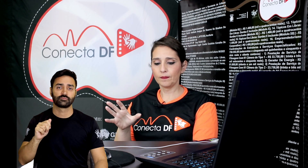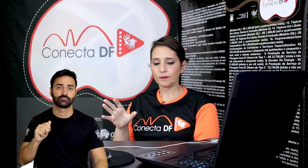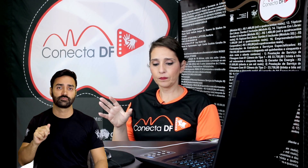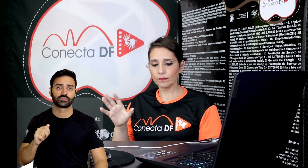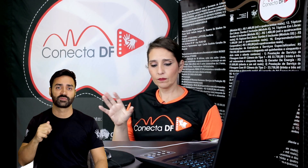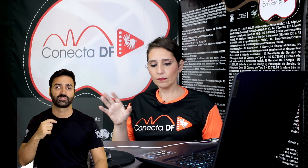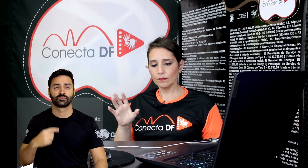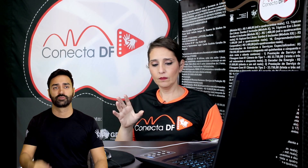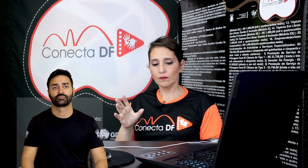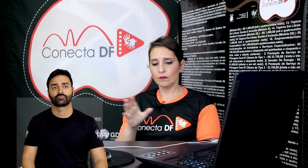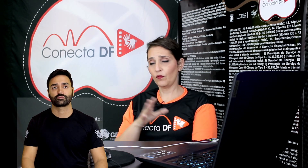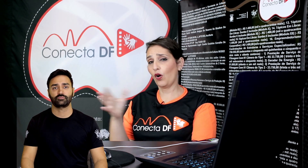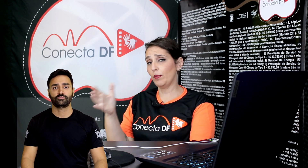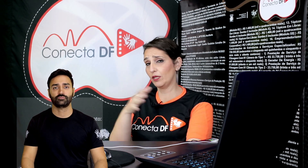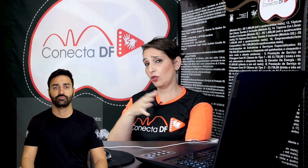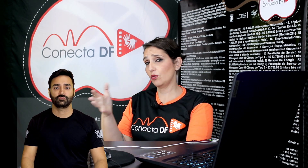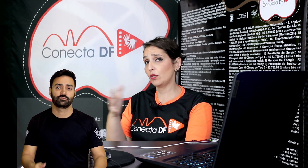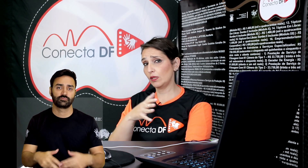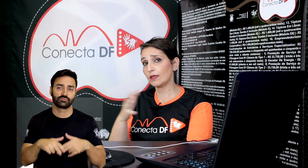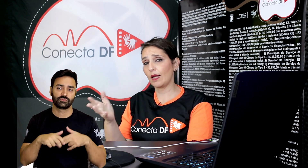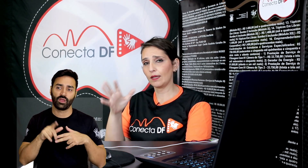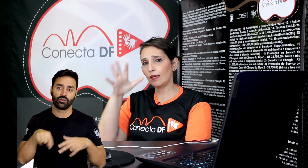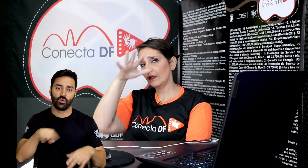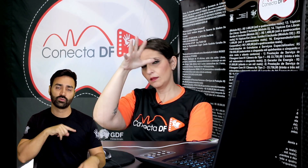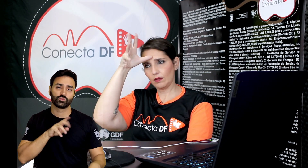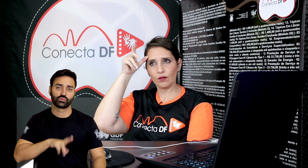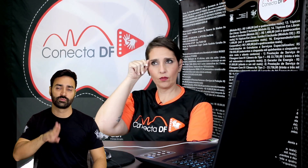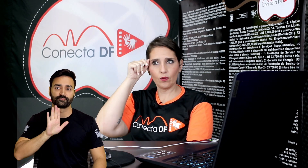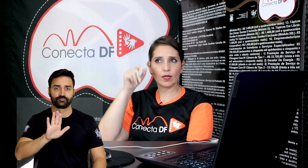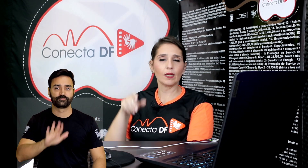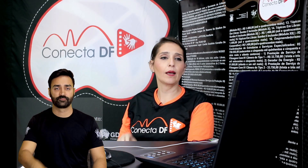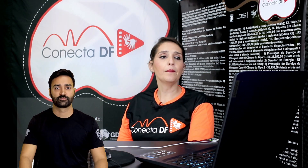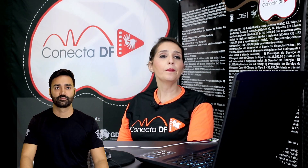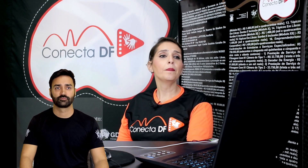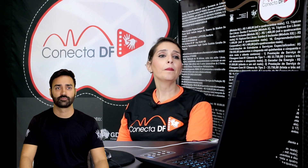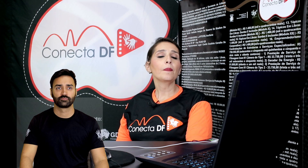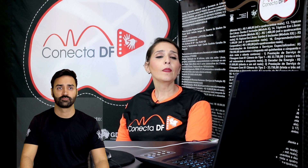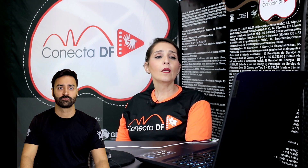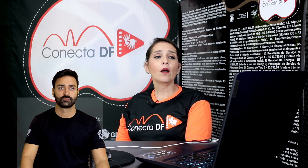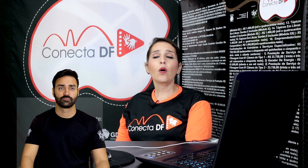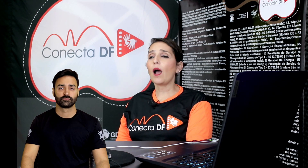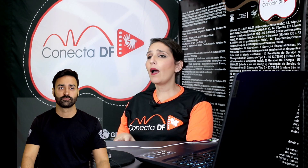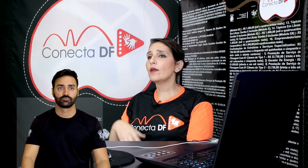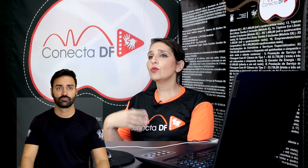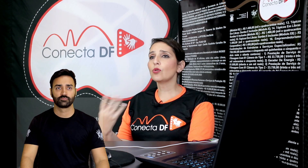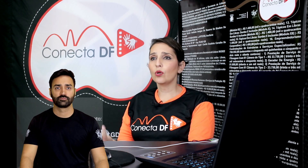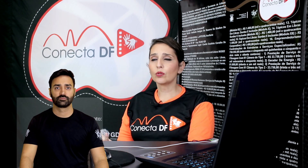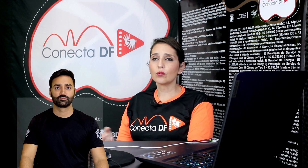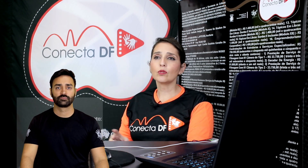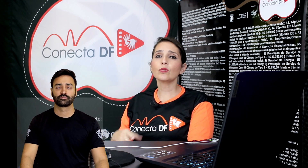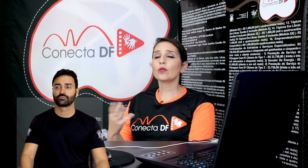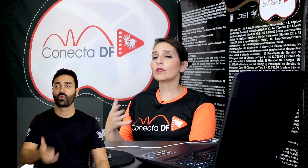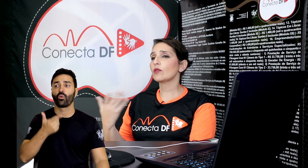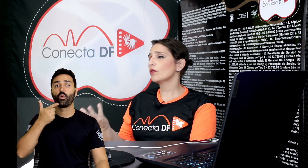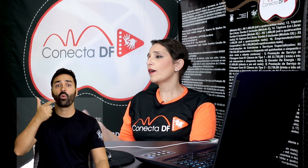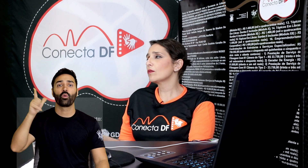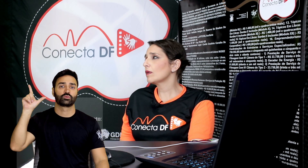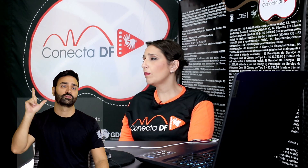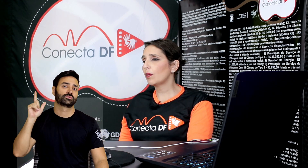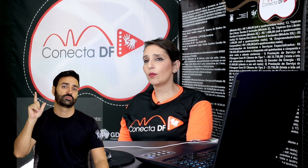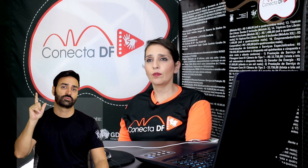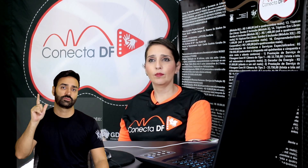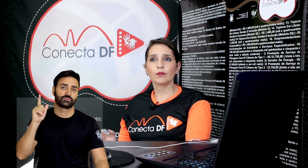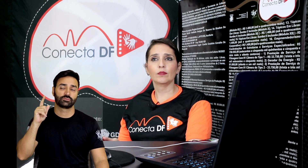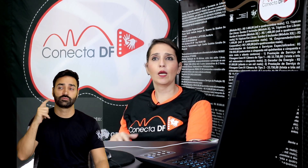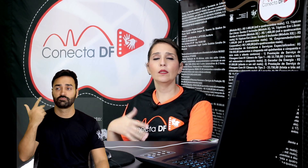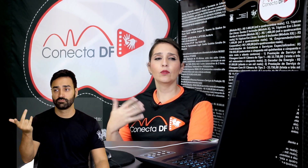essa forma da gente utilizar, né? O Guaraná. E os outros? Nos outros a gente faz o